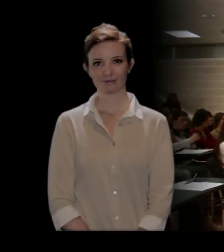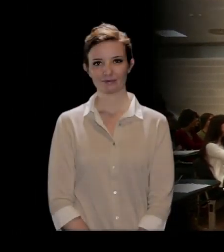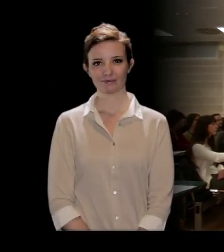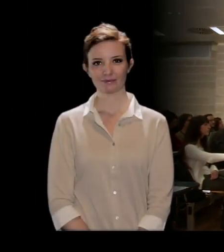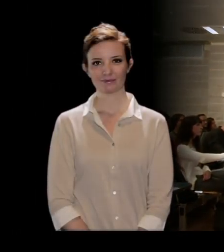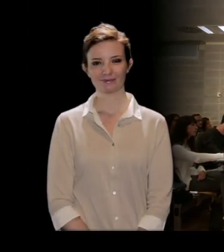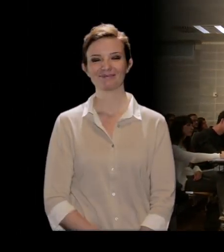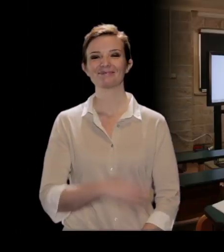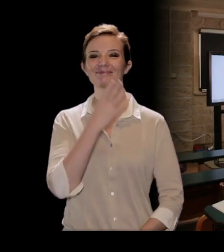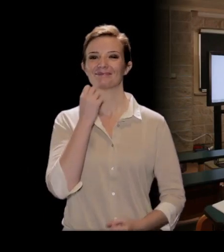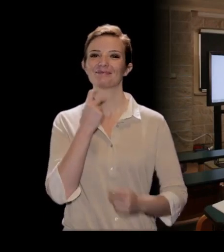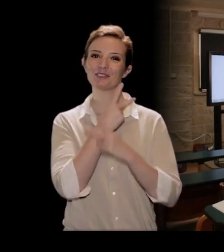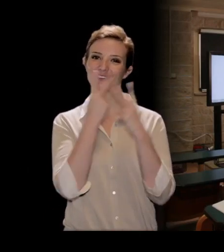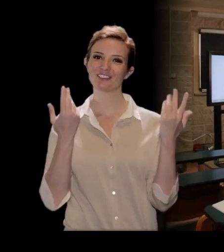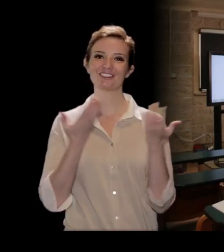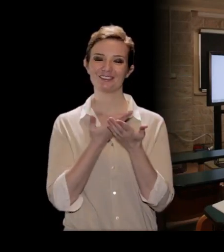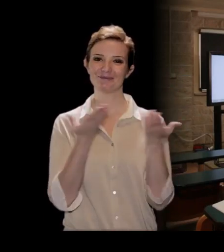Hello everyone,